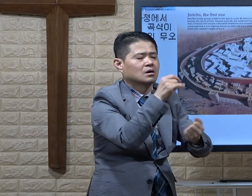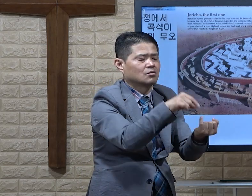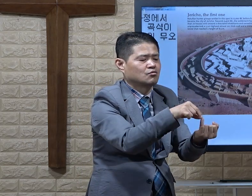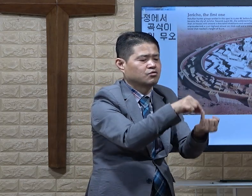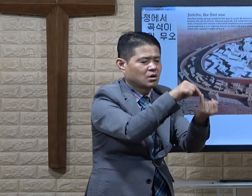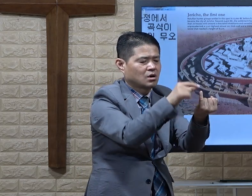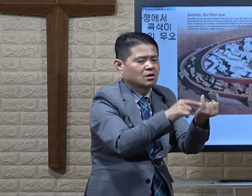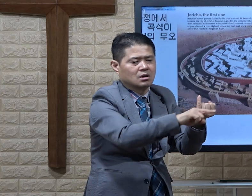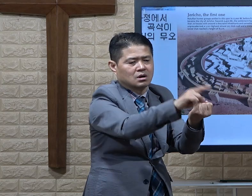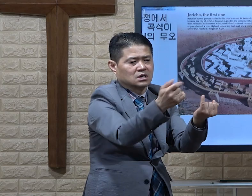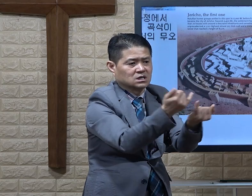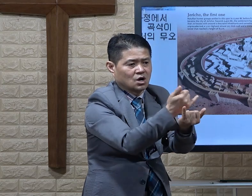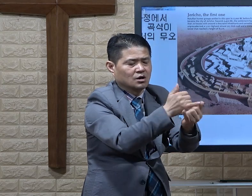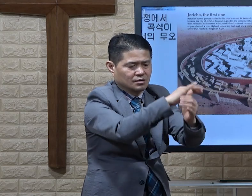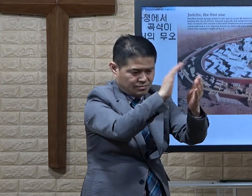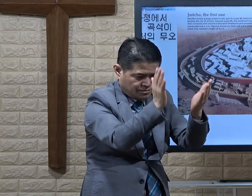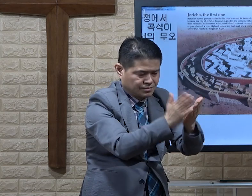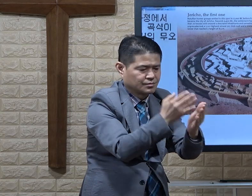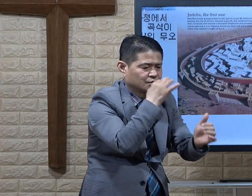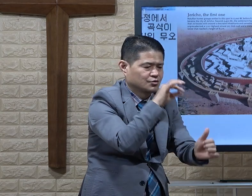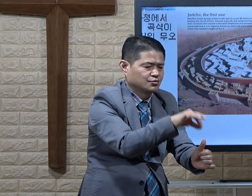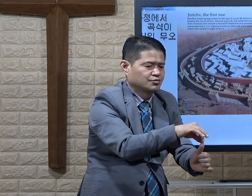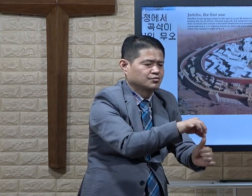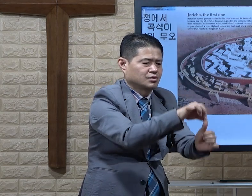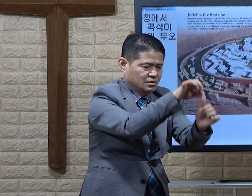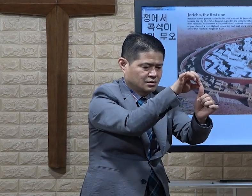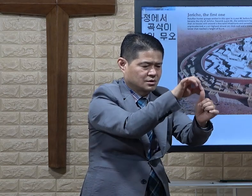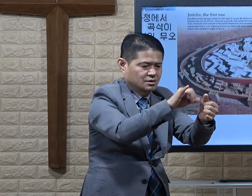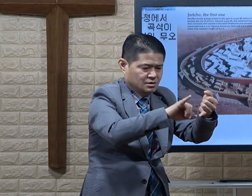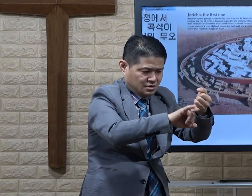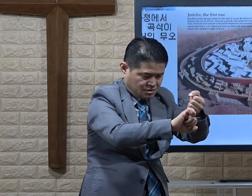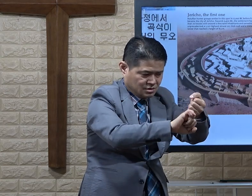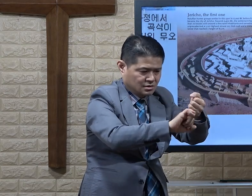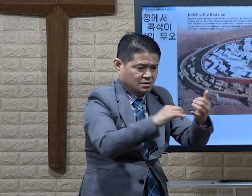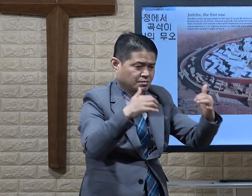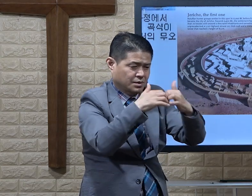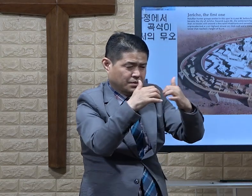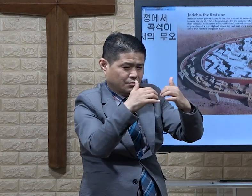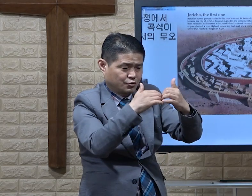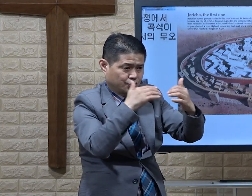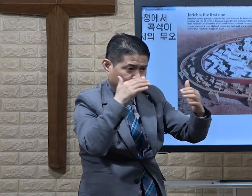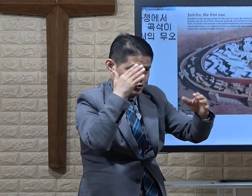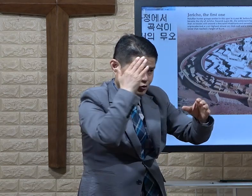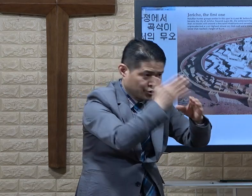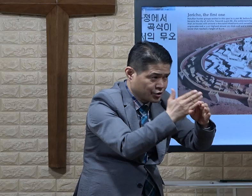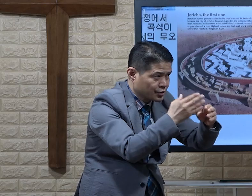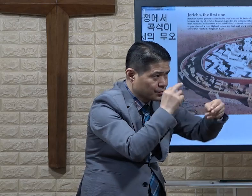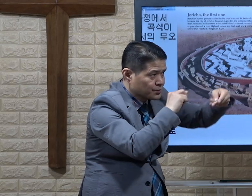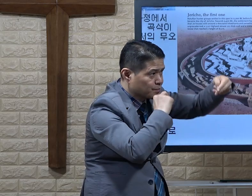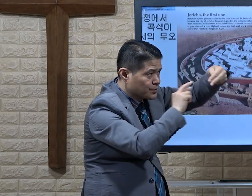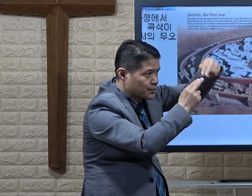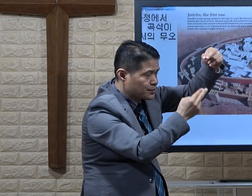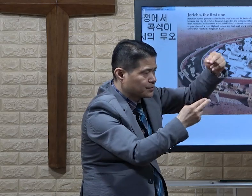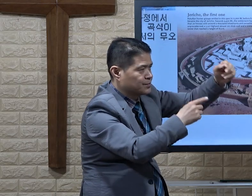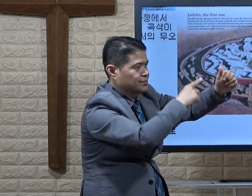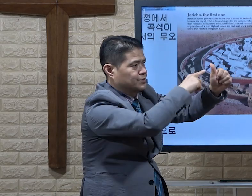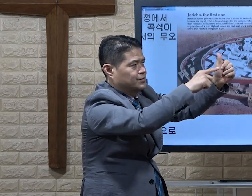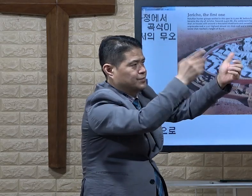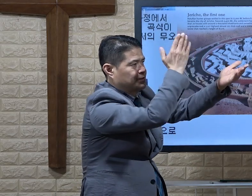그래서 이 라합을 통해서 그들이 가족이 구원을 받고 전쟁 중에서도 밧줄을 이용해서